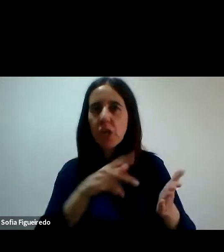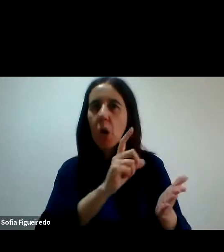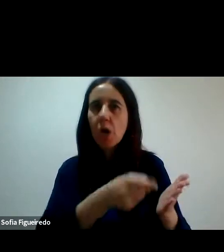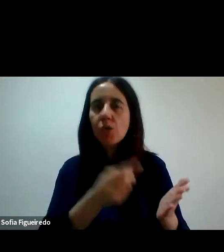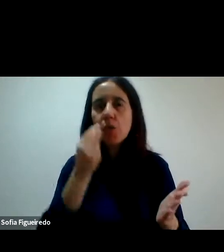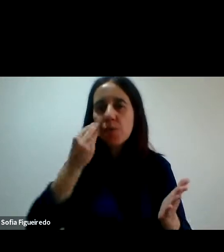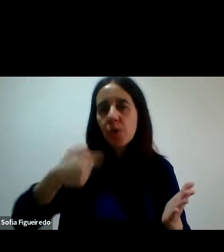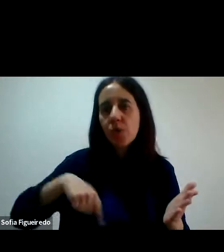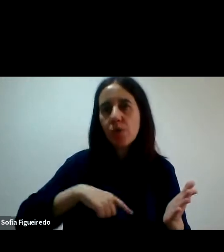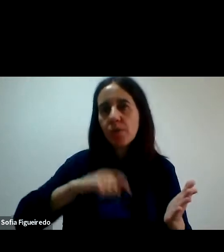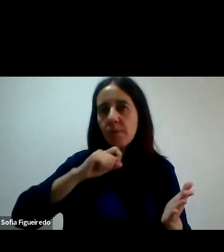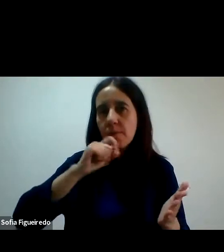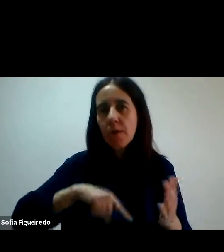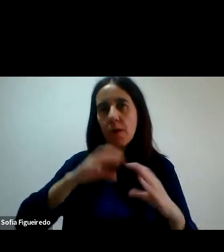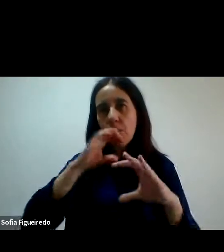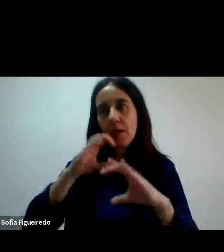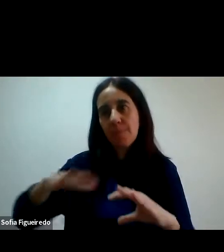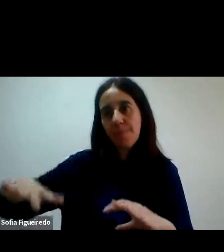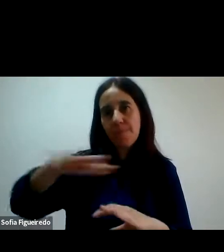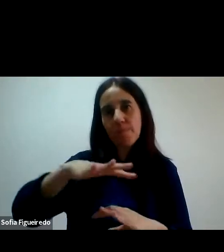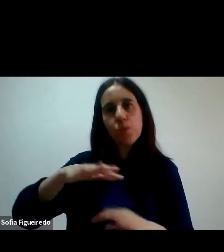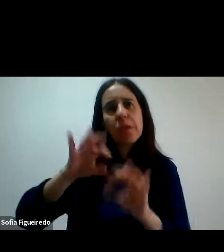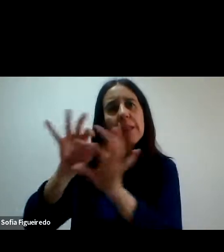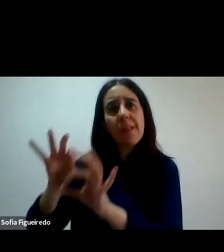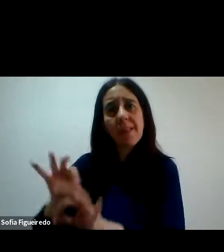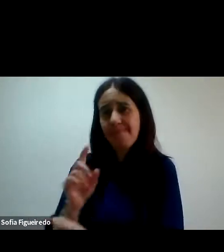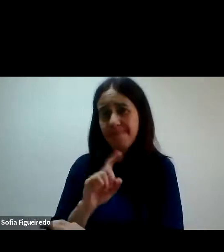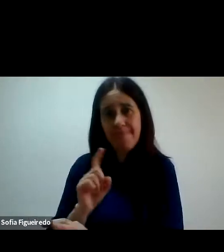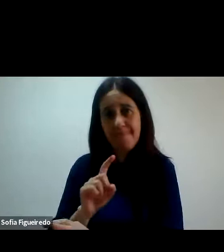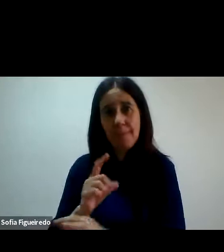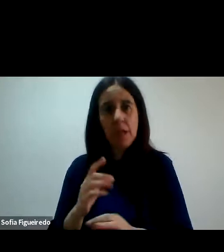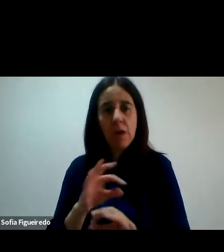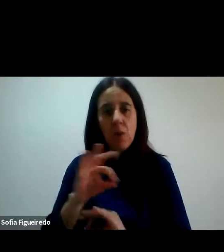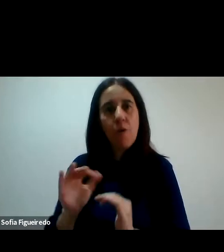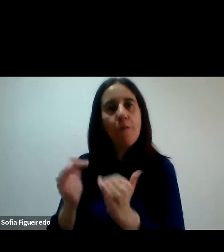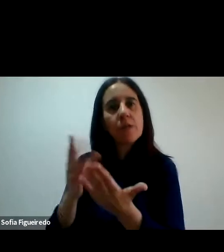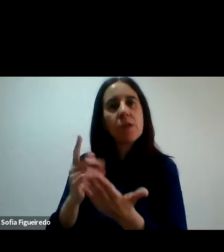nós podemos comunicar com aquelas pessoas que não são todas iguais, o que é que temos a oferecer,